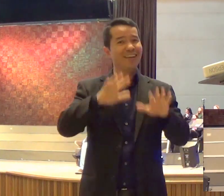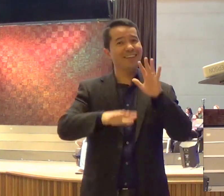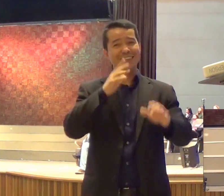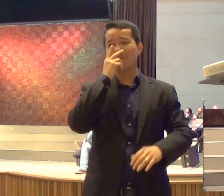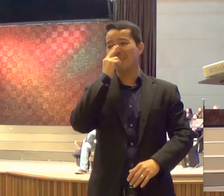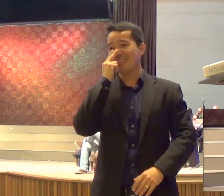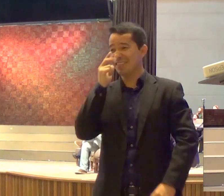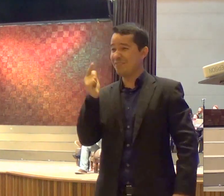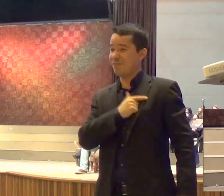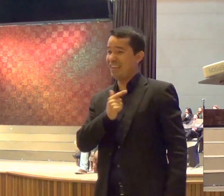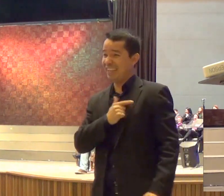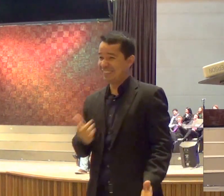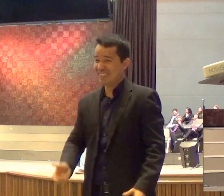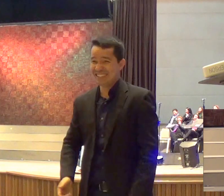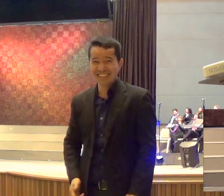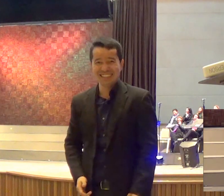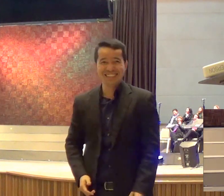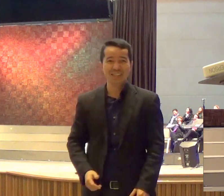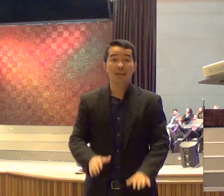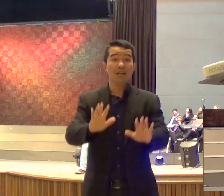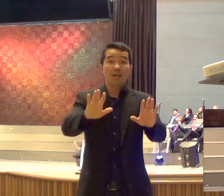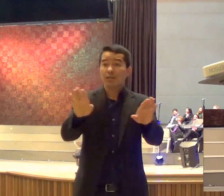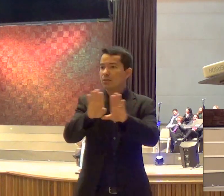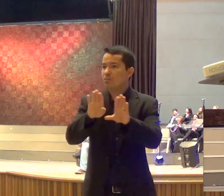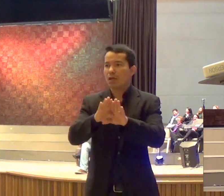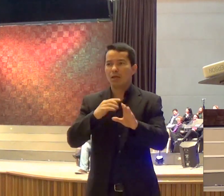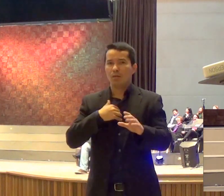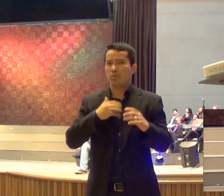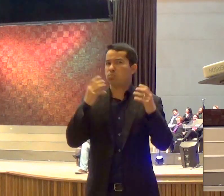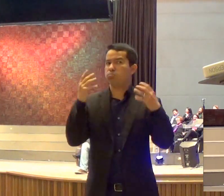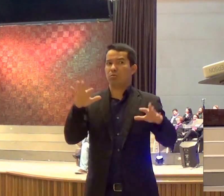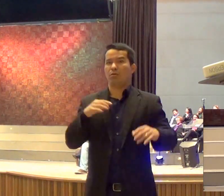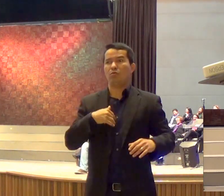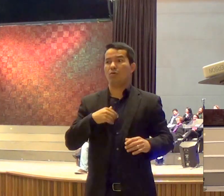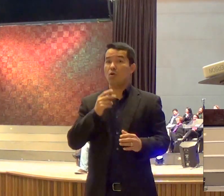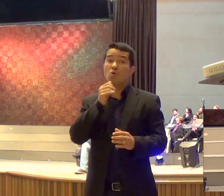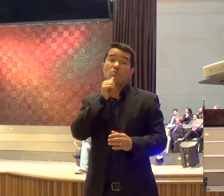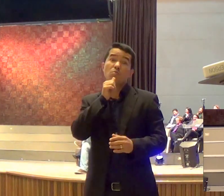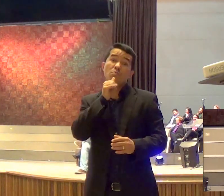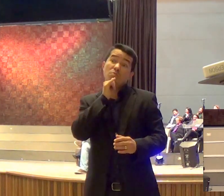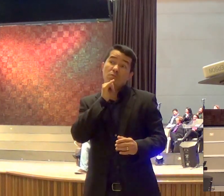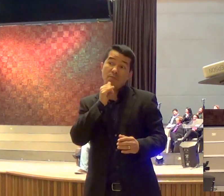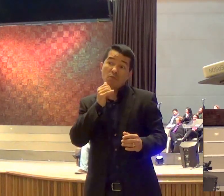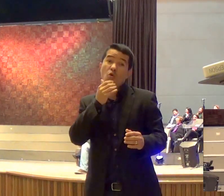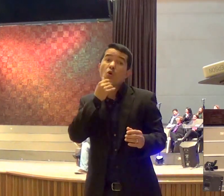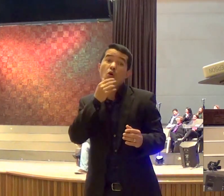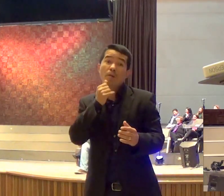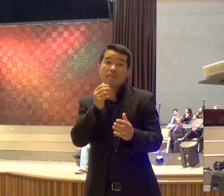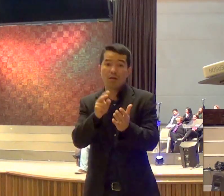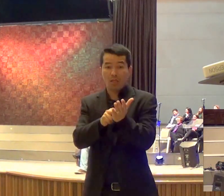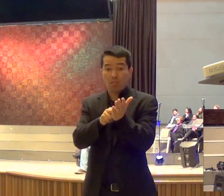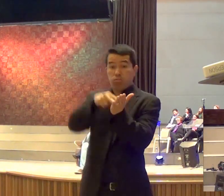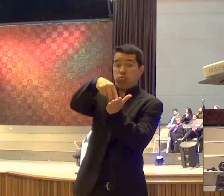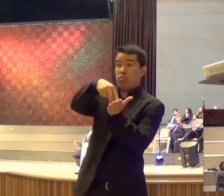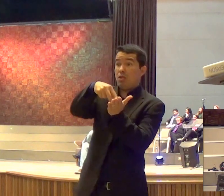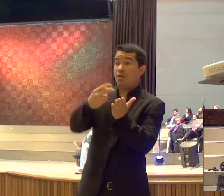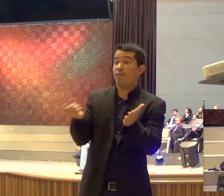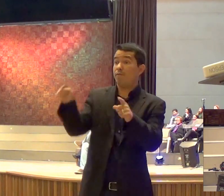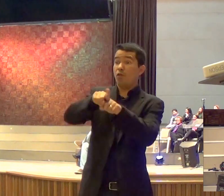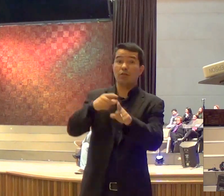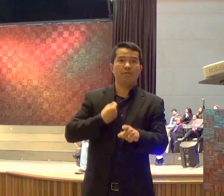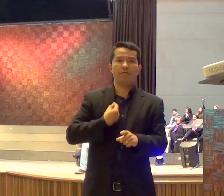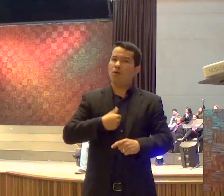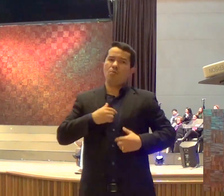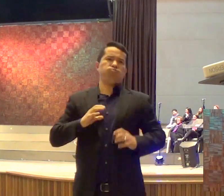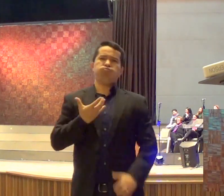coisa que eu não gostaria de presenciar ressurreição se eu tô fazendo uma cerimônia fúnebre e a pessoa levanta